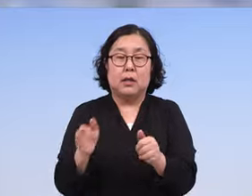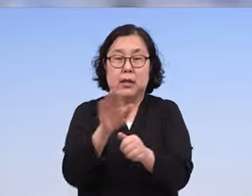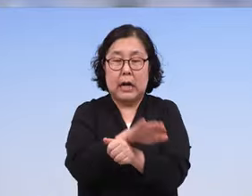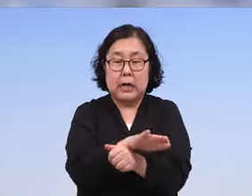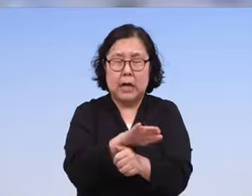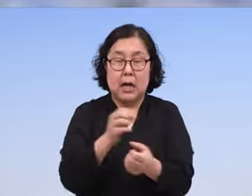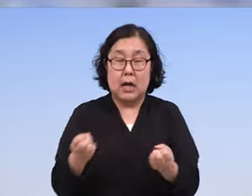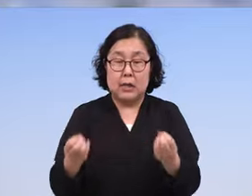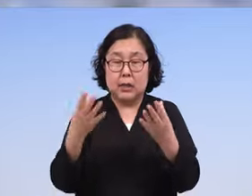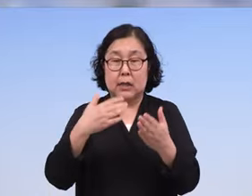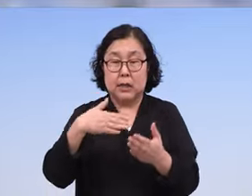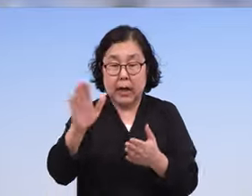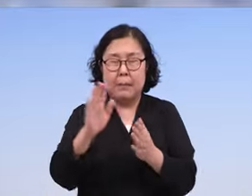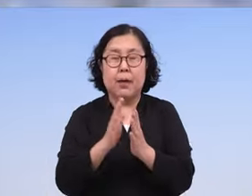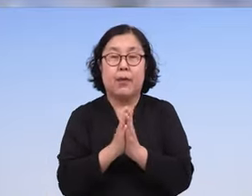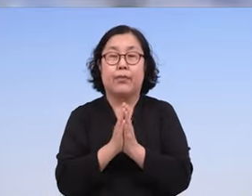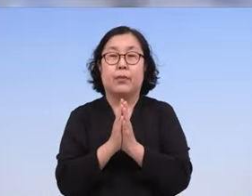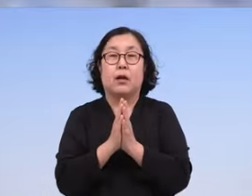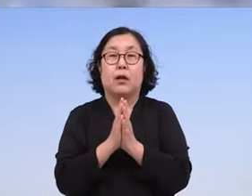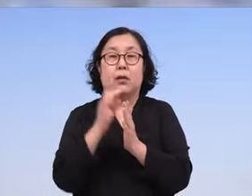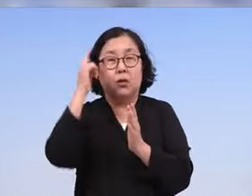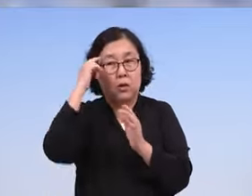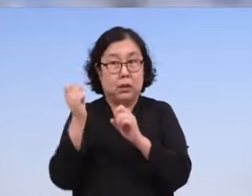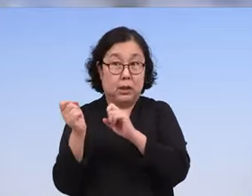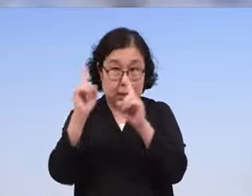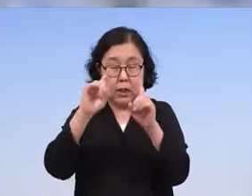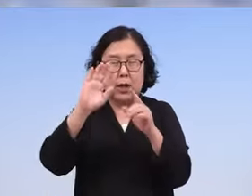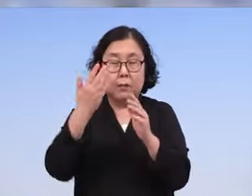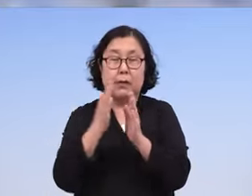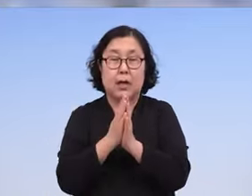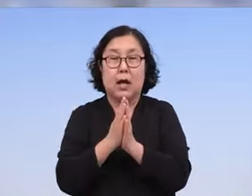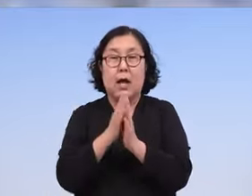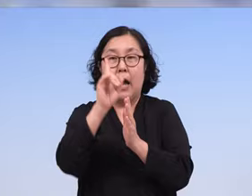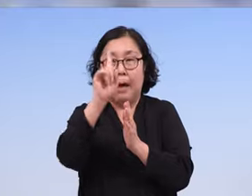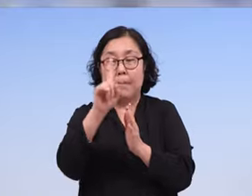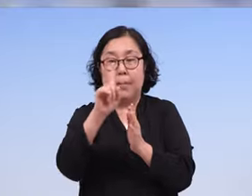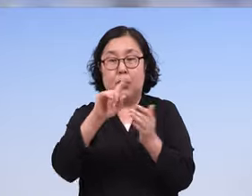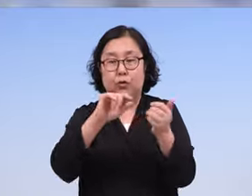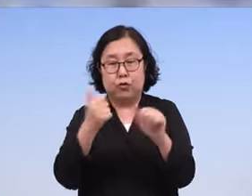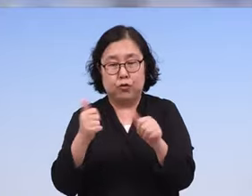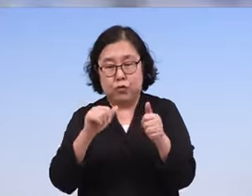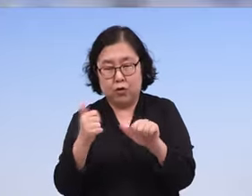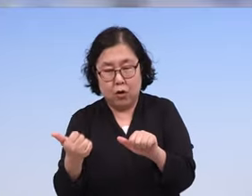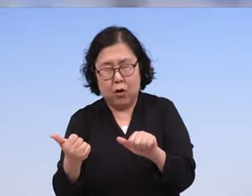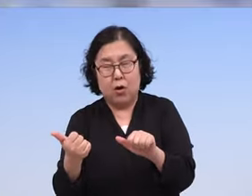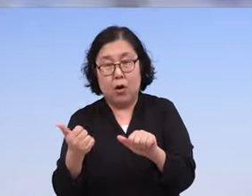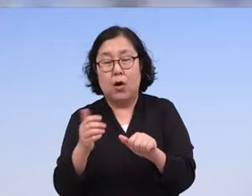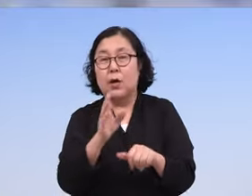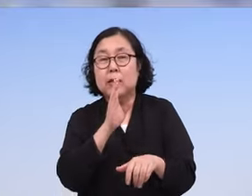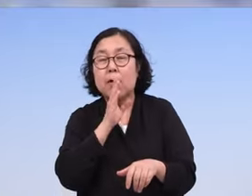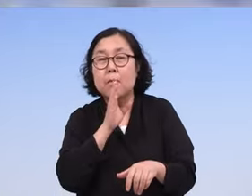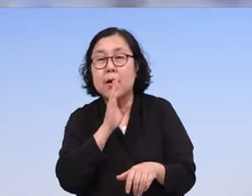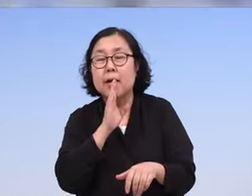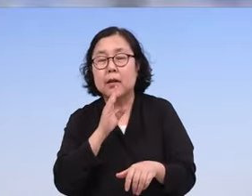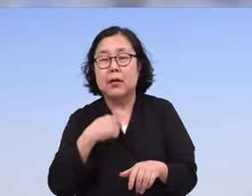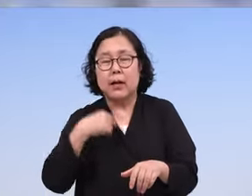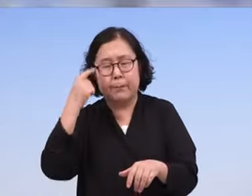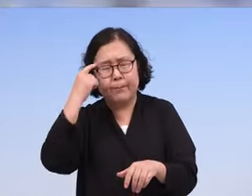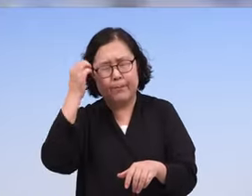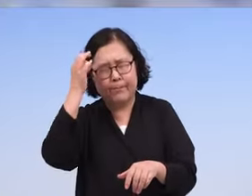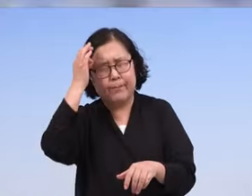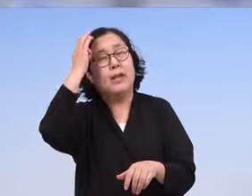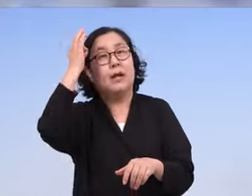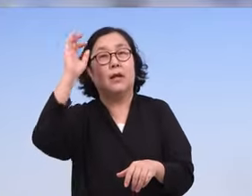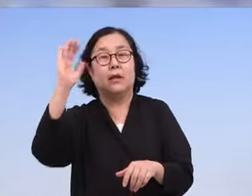번쩍번쩍 정신이 들어요. 한 번 죽는 것은 사람에게 정해진 일이라 하는데 그 말이 또 일어났네? 이게 참 사실이라는